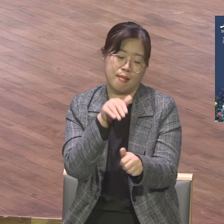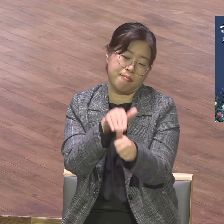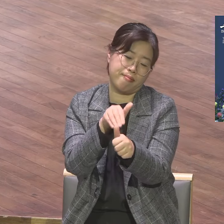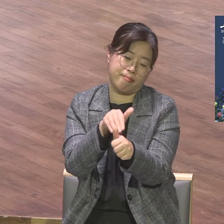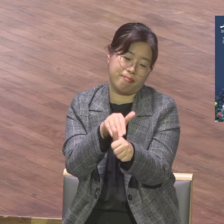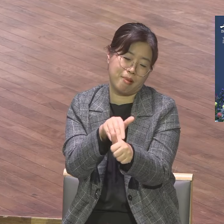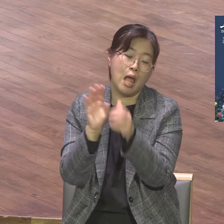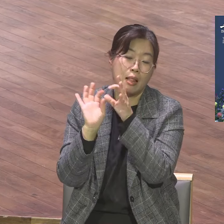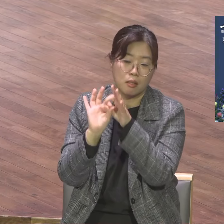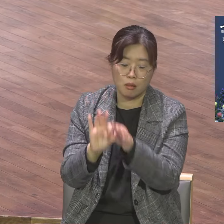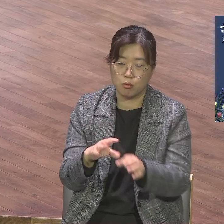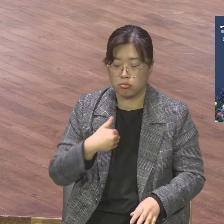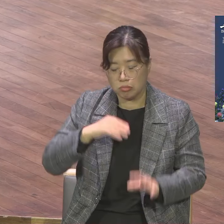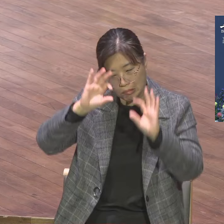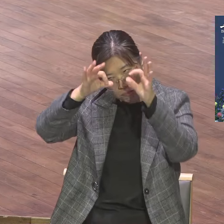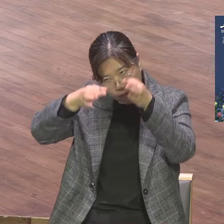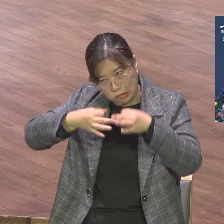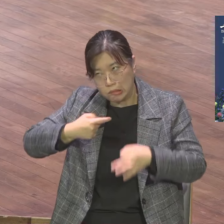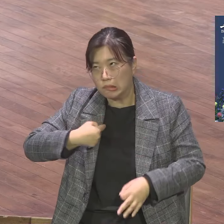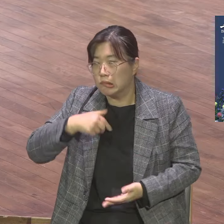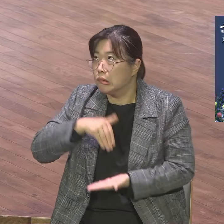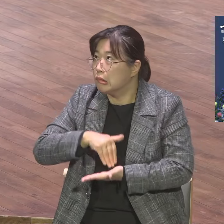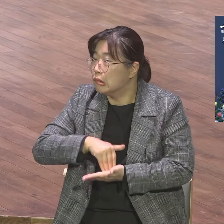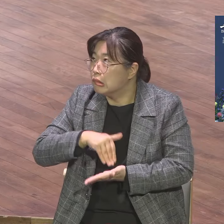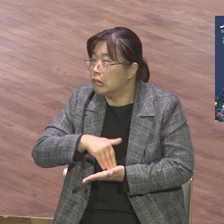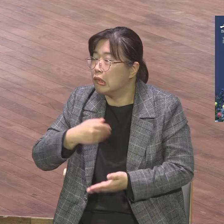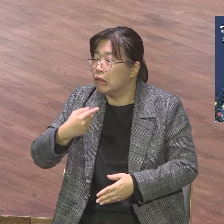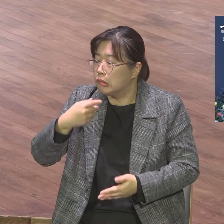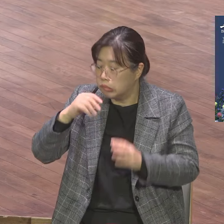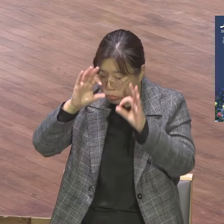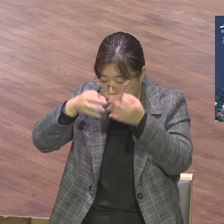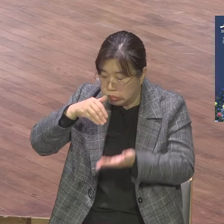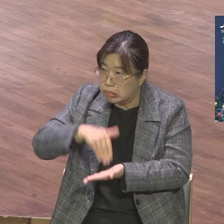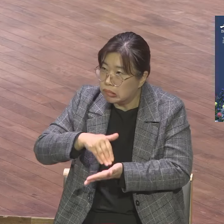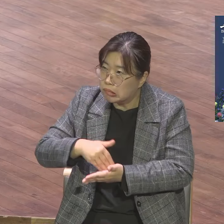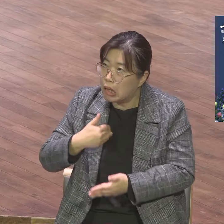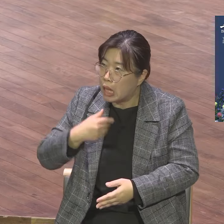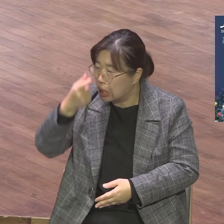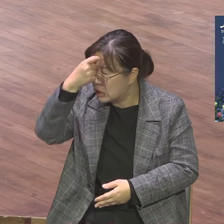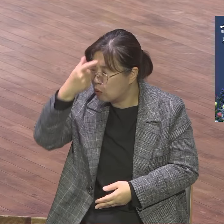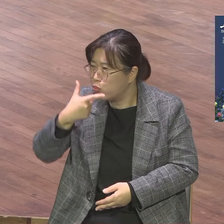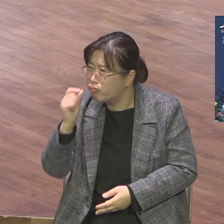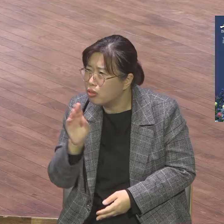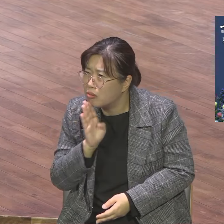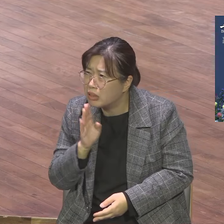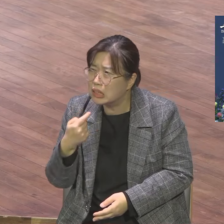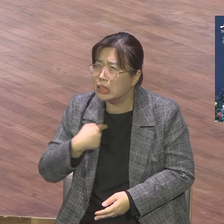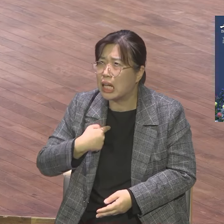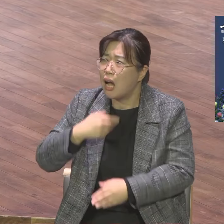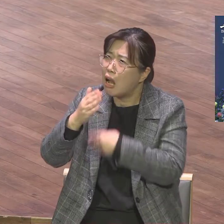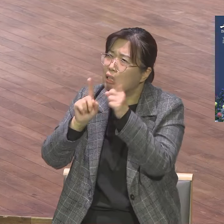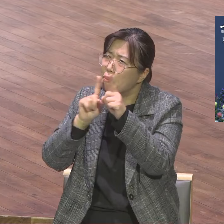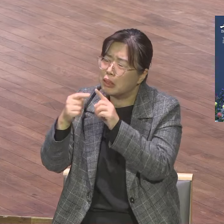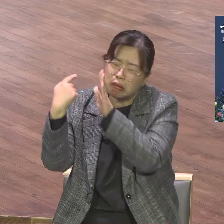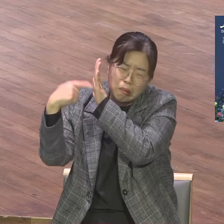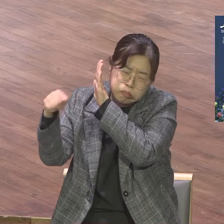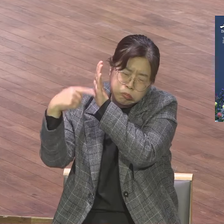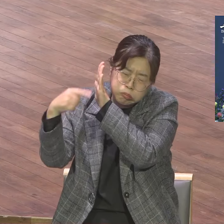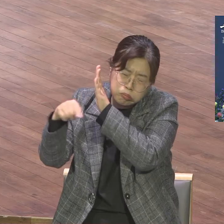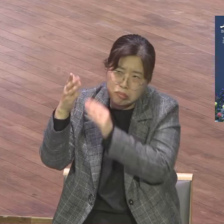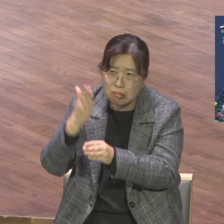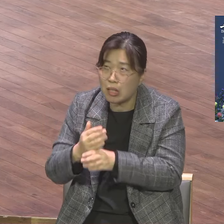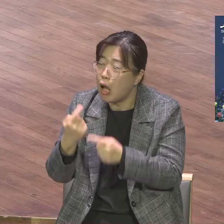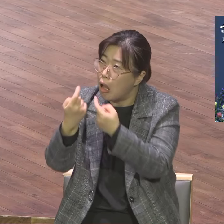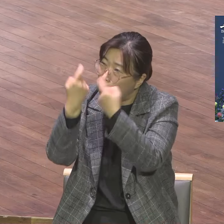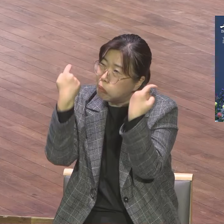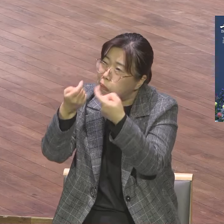이렇게 말씀을 안 묵상 안 하지? 내가 왜 이렇지? 왜 이렇지 할 때 아하! 사탄이 내게 나를 건드렸구나. 사탄아